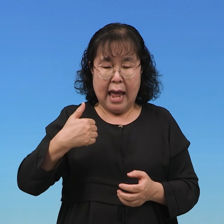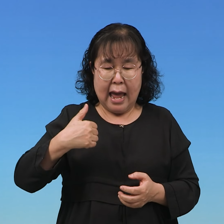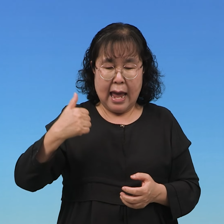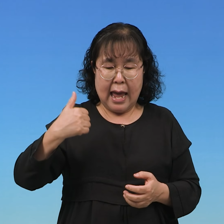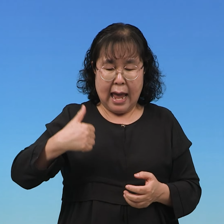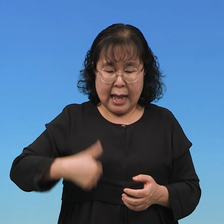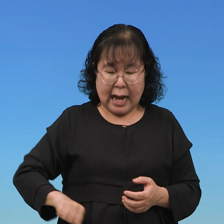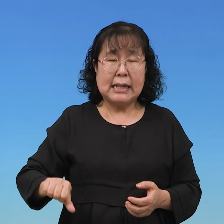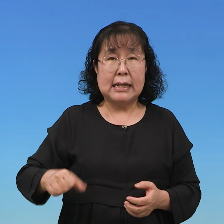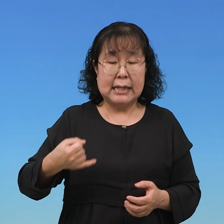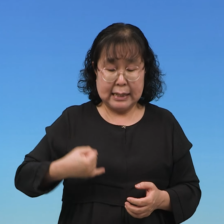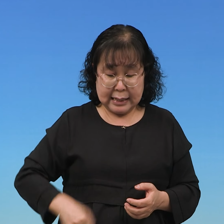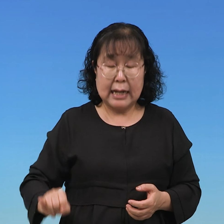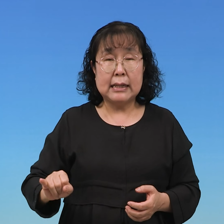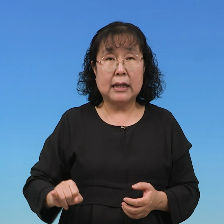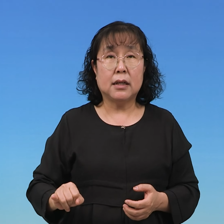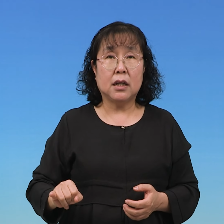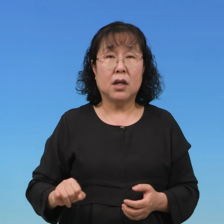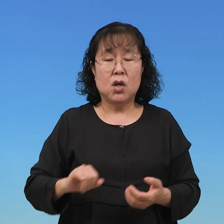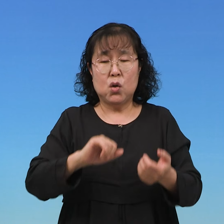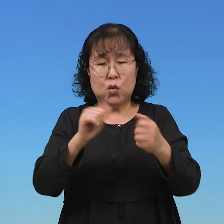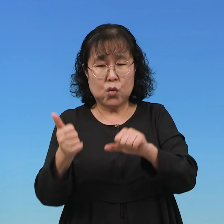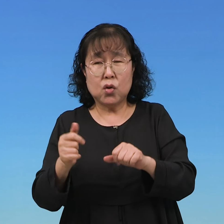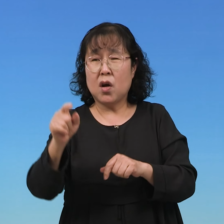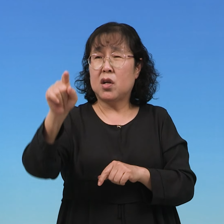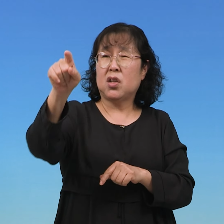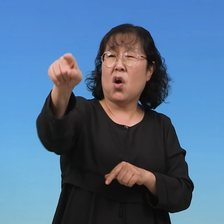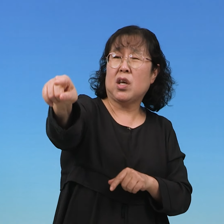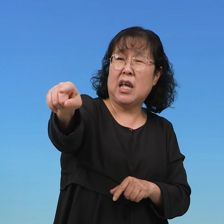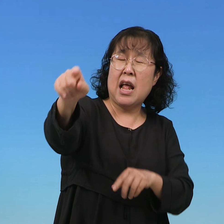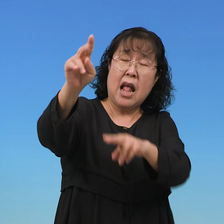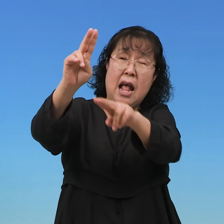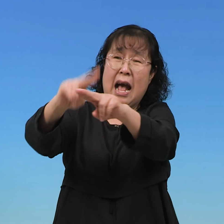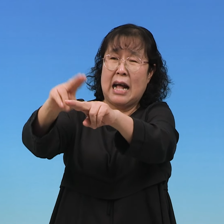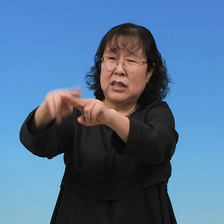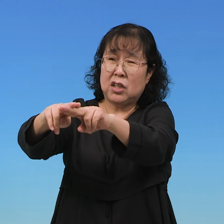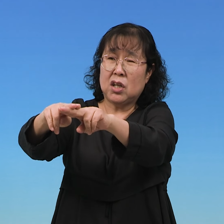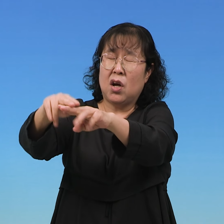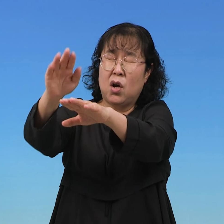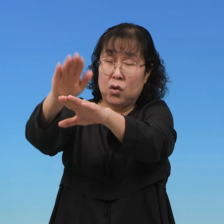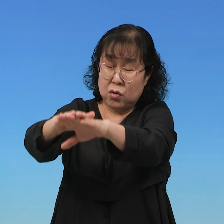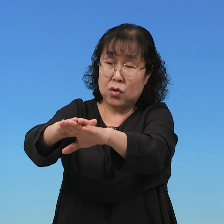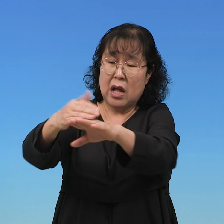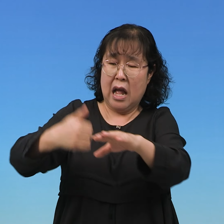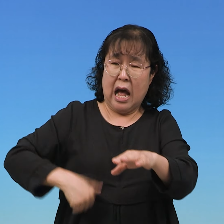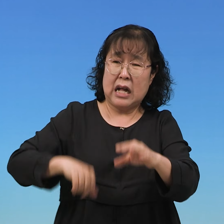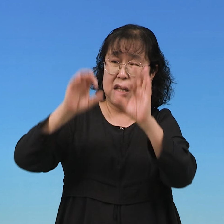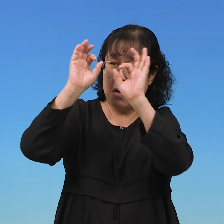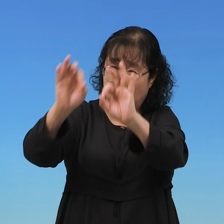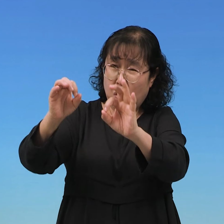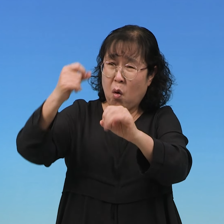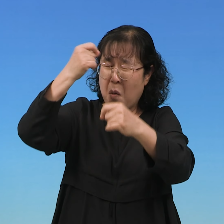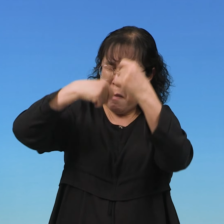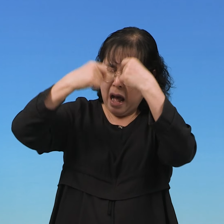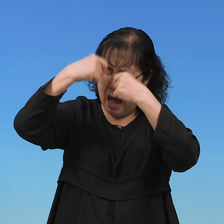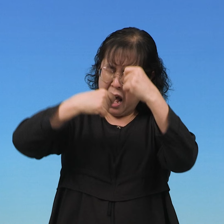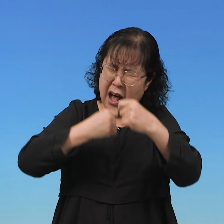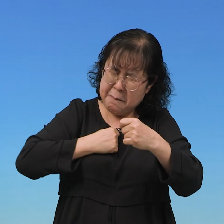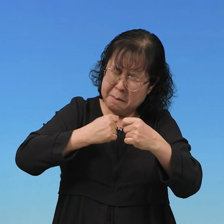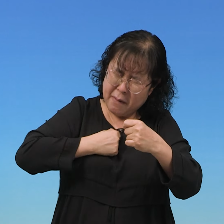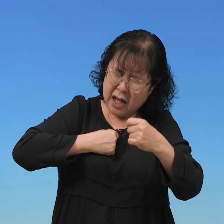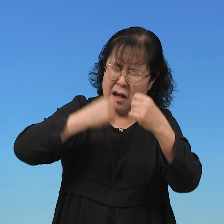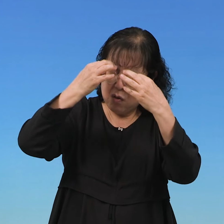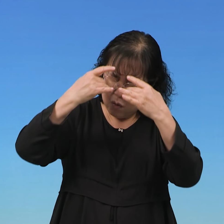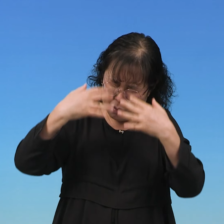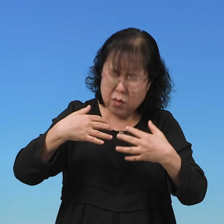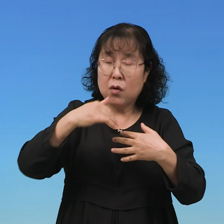우리 어머니들의 관심은 자식이잖아요. 그래서 저기 떨어져 있는 그 어린 아들을 보면서 그렇게 통곡을 하고